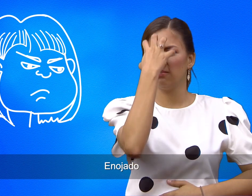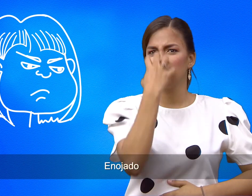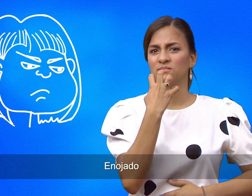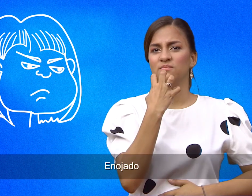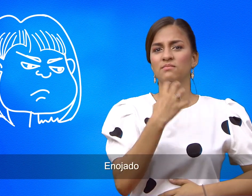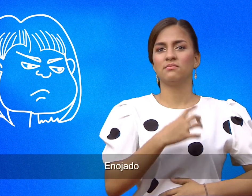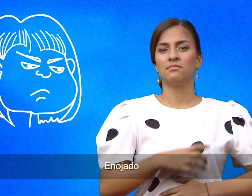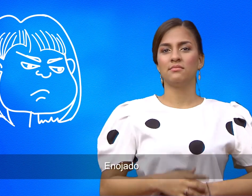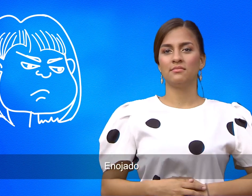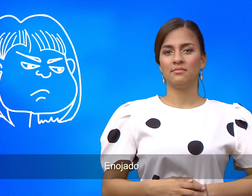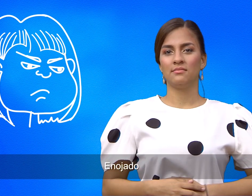Enojado.